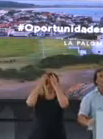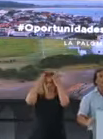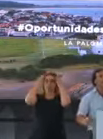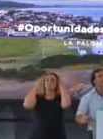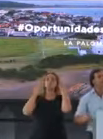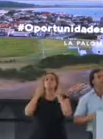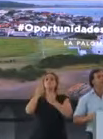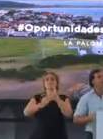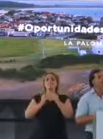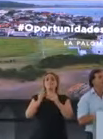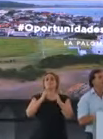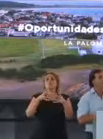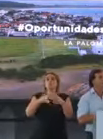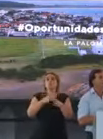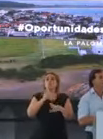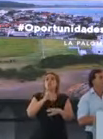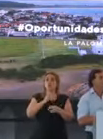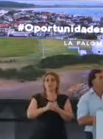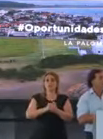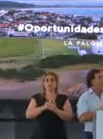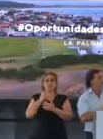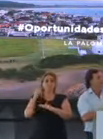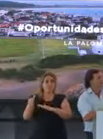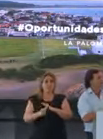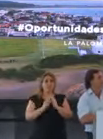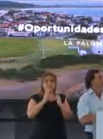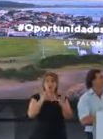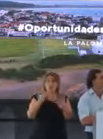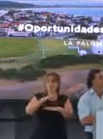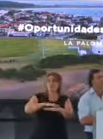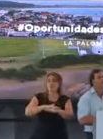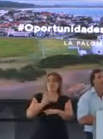Algún precandidato del Partido Colorado ha dicho que el momento